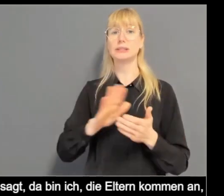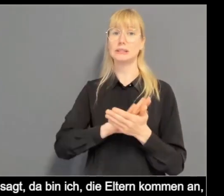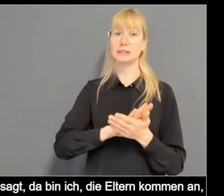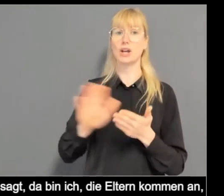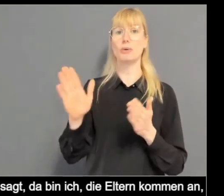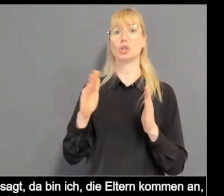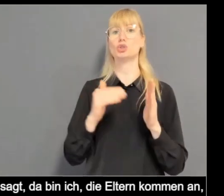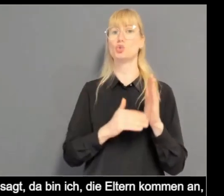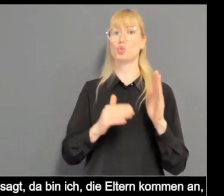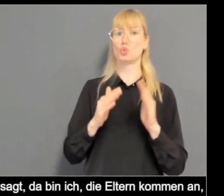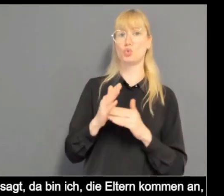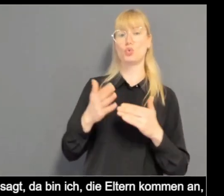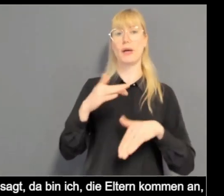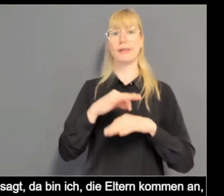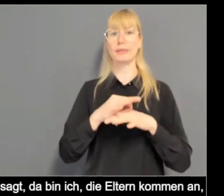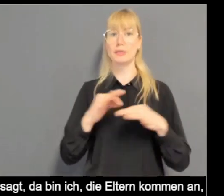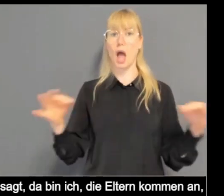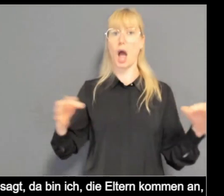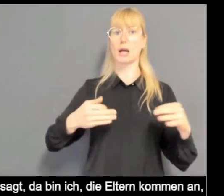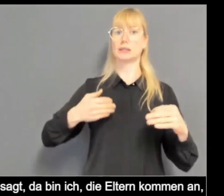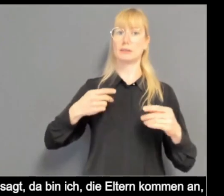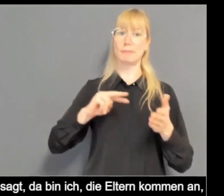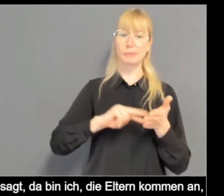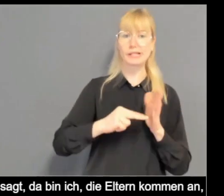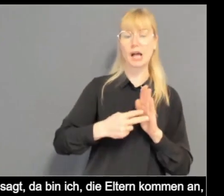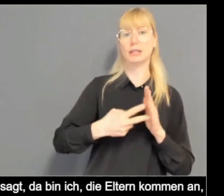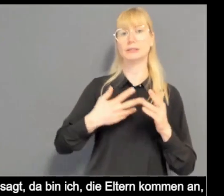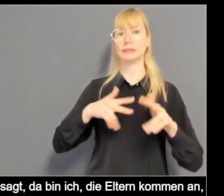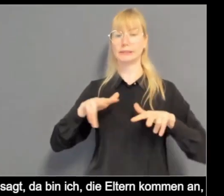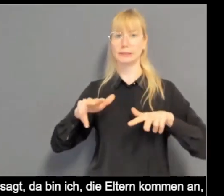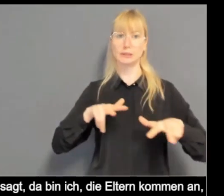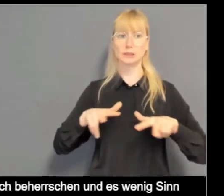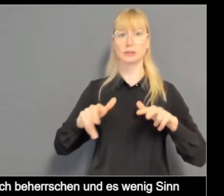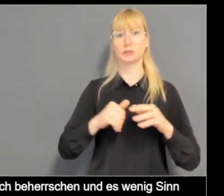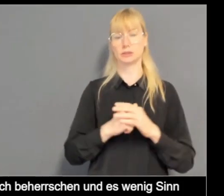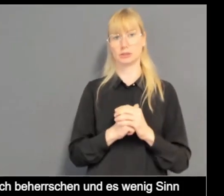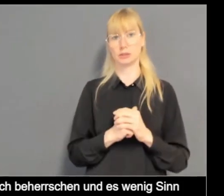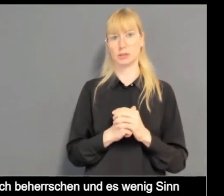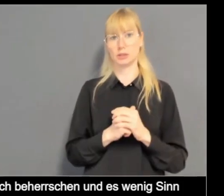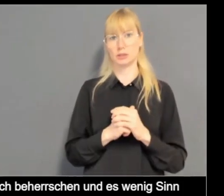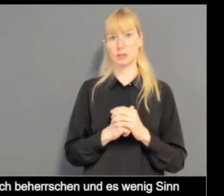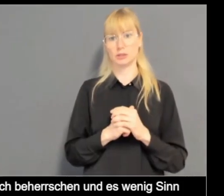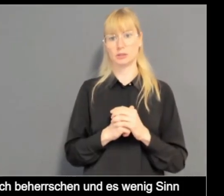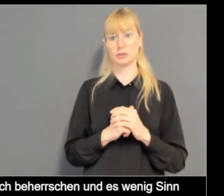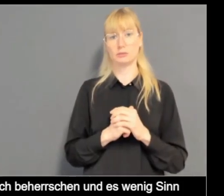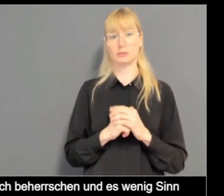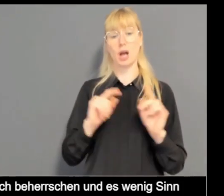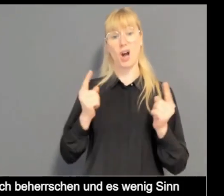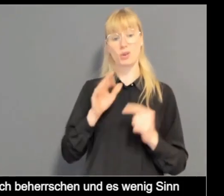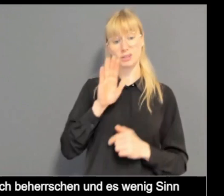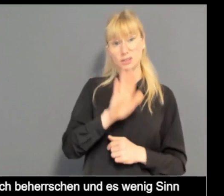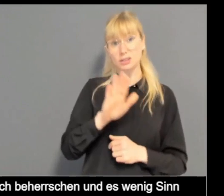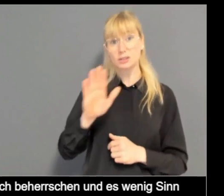auch am Tag, dass sie ankommen, dass sie Schule an sich kennenlernen, dass sie aber auch in einer bestimmten Gruppe sind, dass